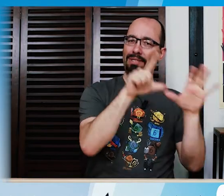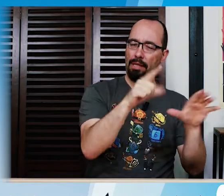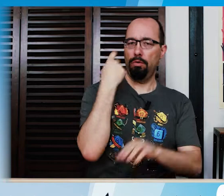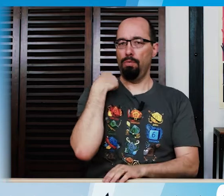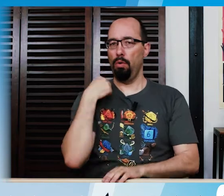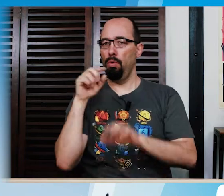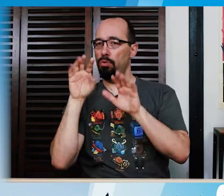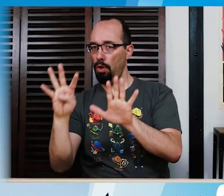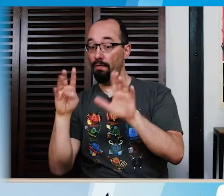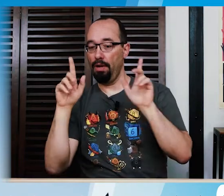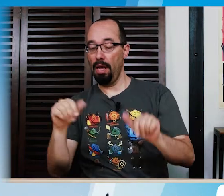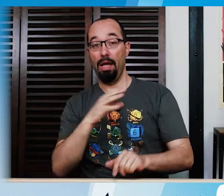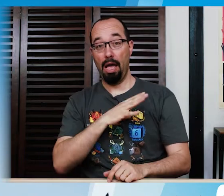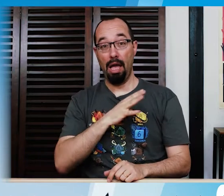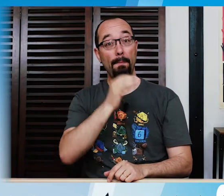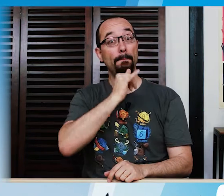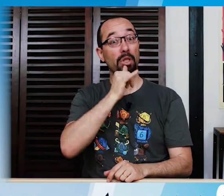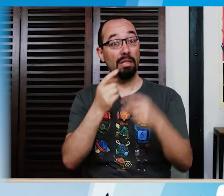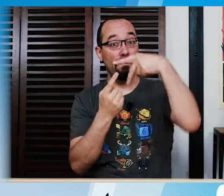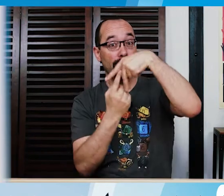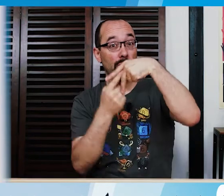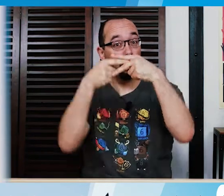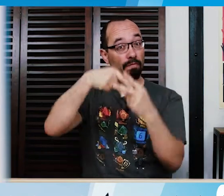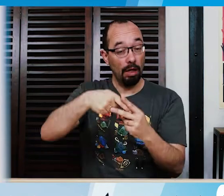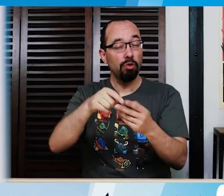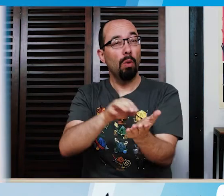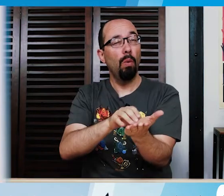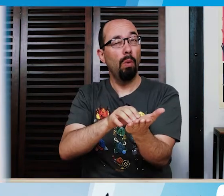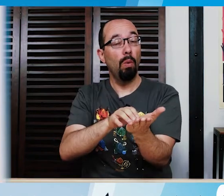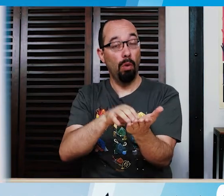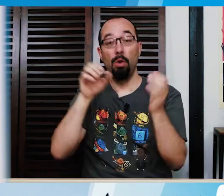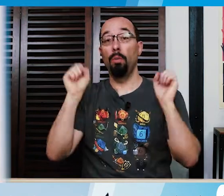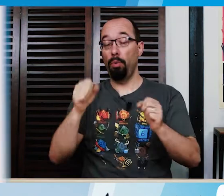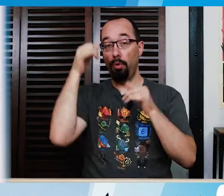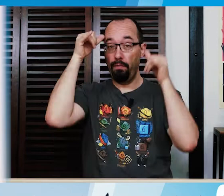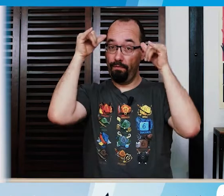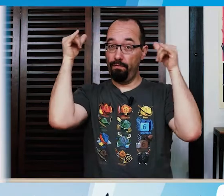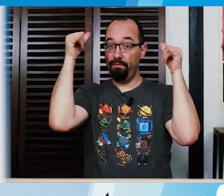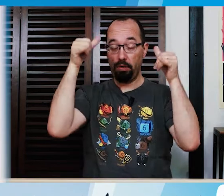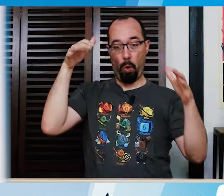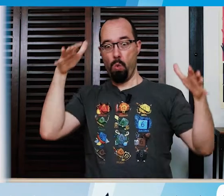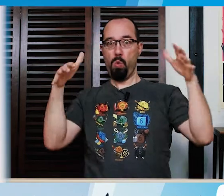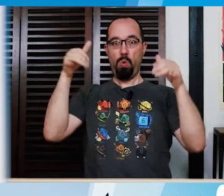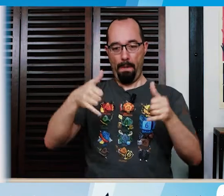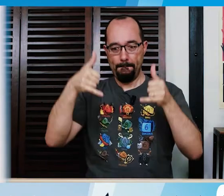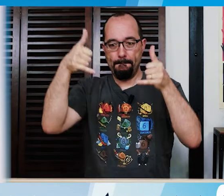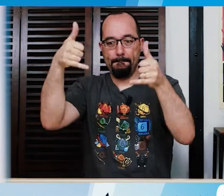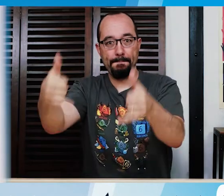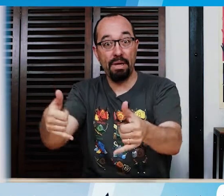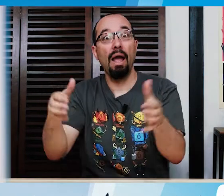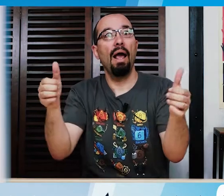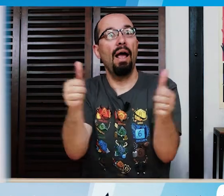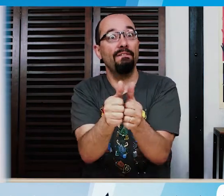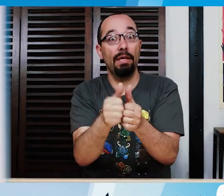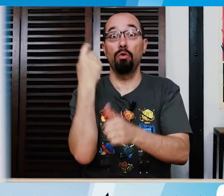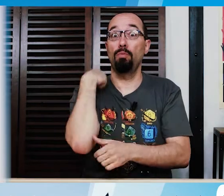9. Une petite flèche en relief se trouve sous le chiffre. Placez la vache acrobate au-dessus d'une vache du troupeau portant le même